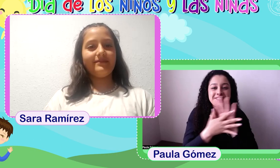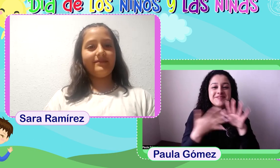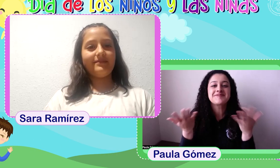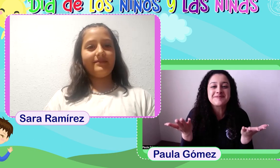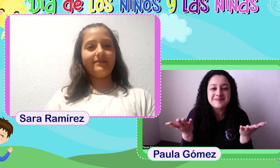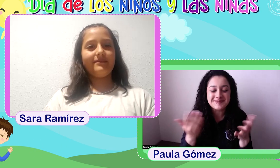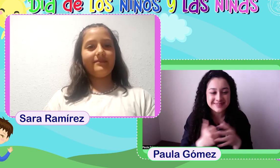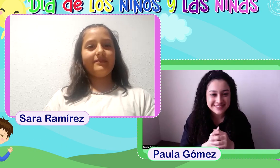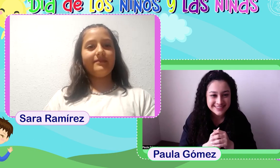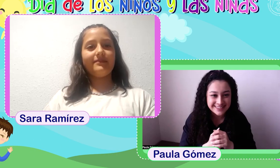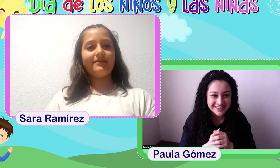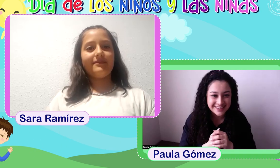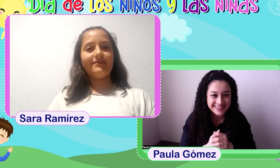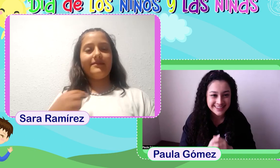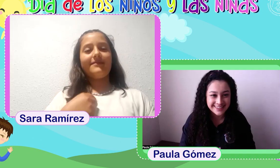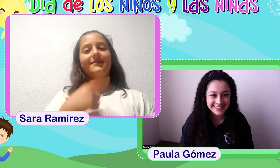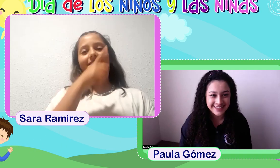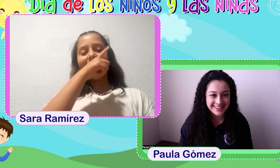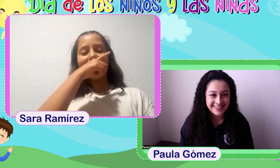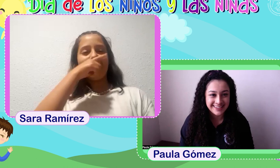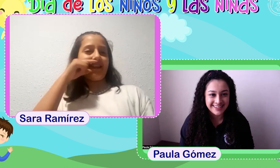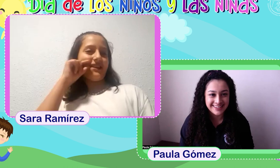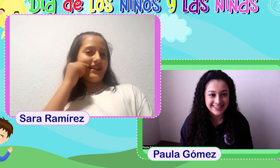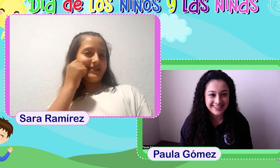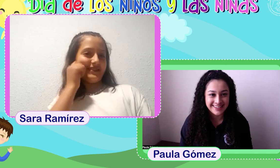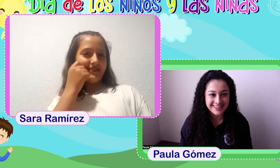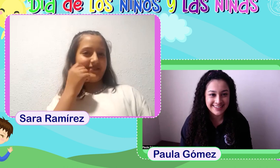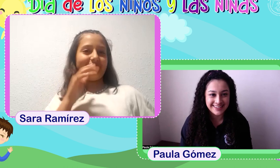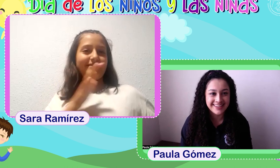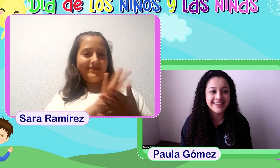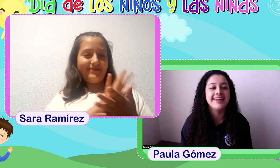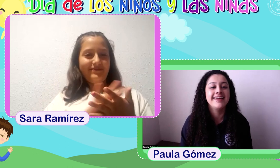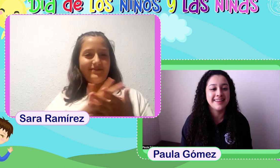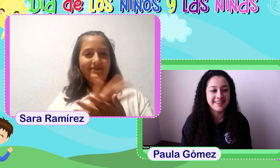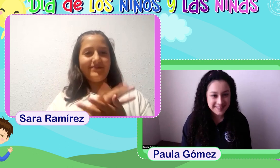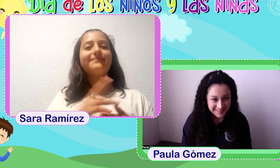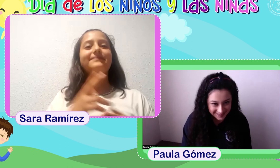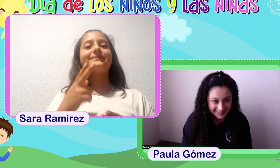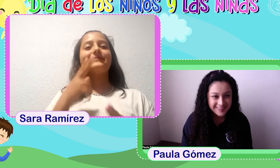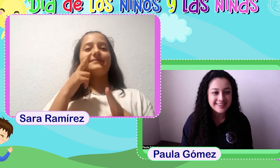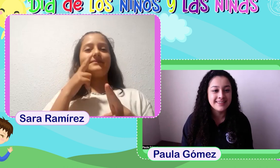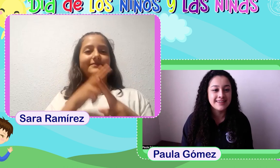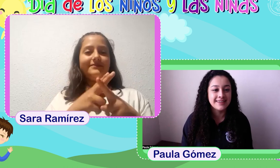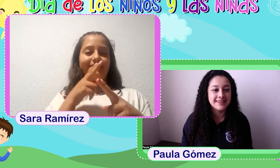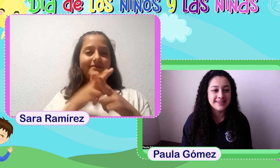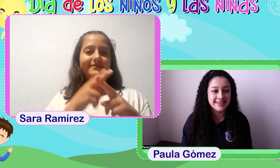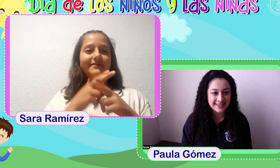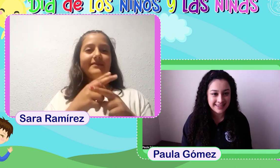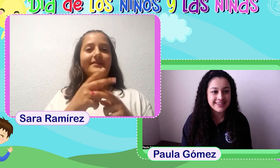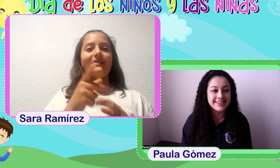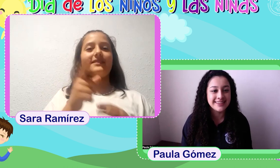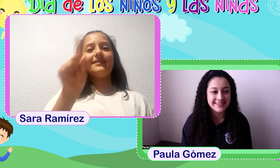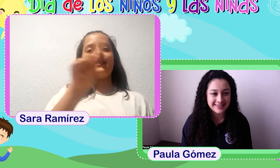¿Cuál es tu seña? Esta es mi seña. Mi nombre es Sara.